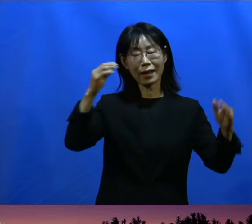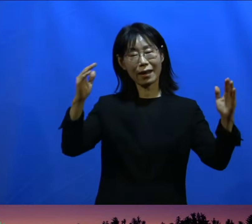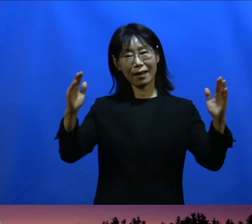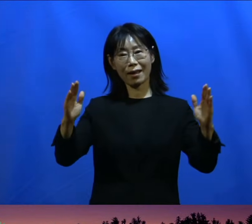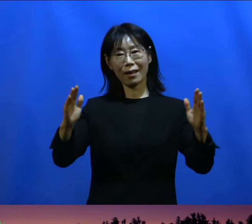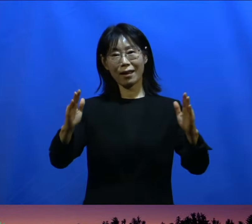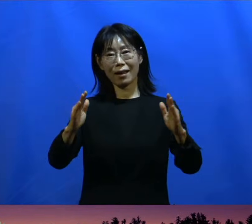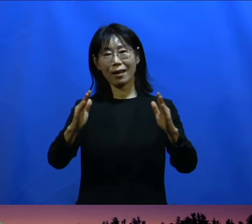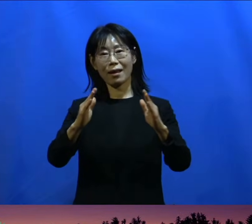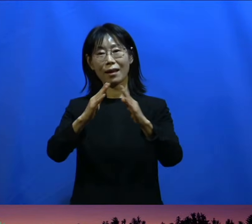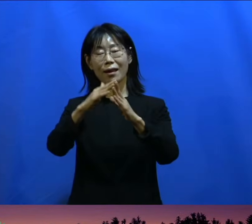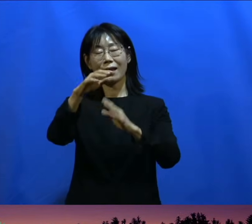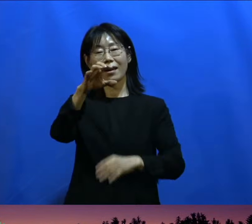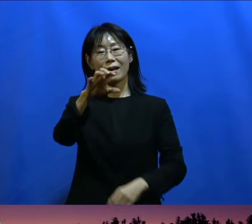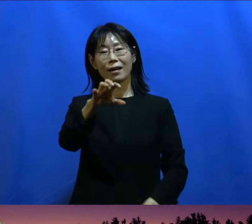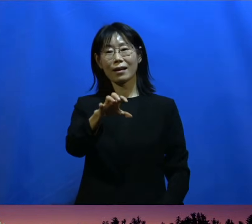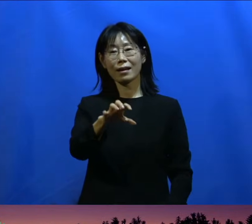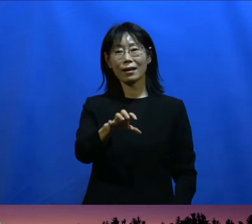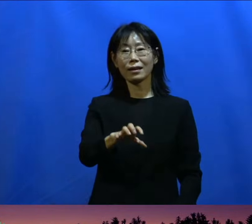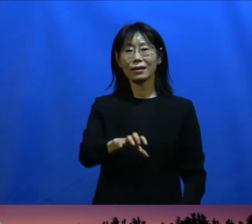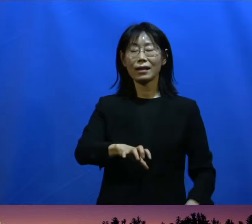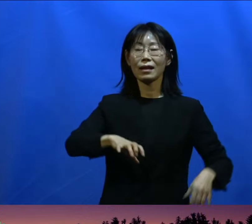성전에